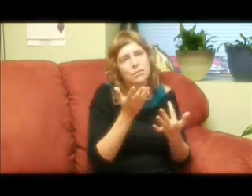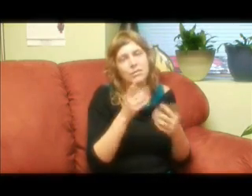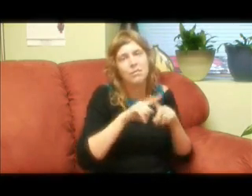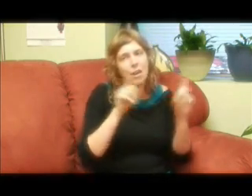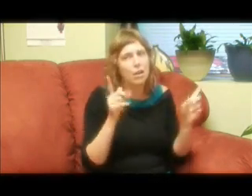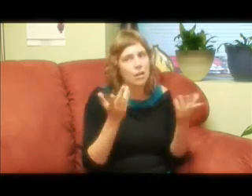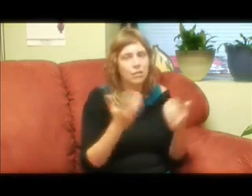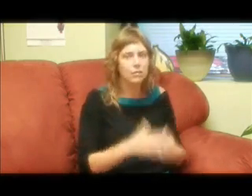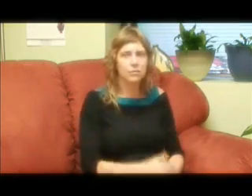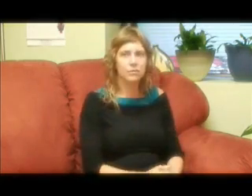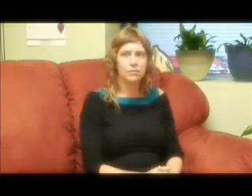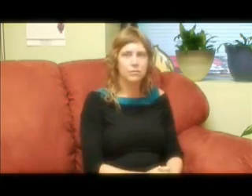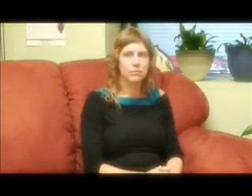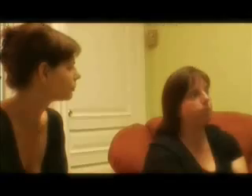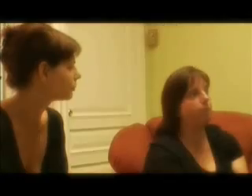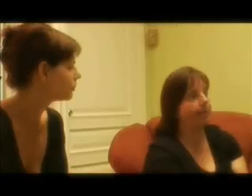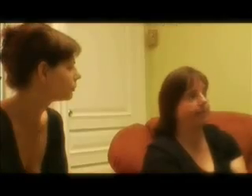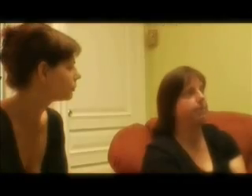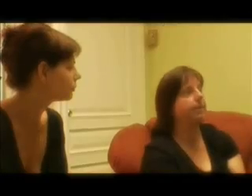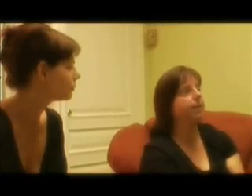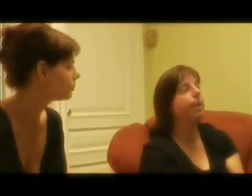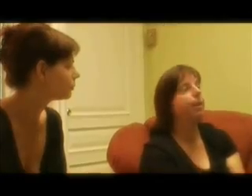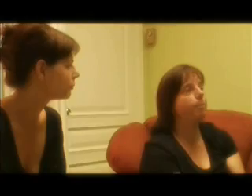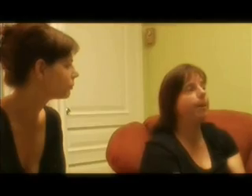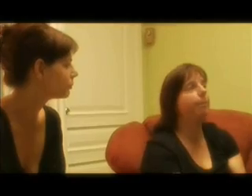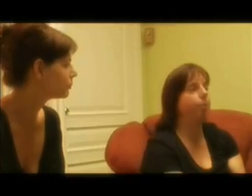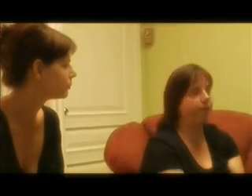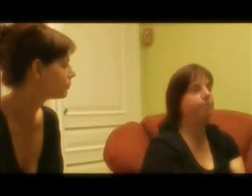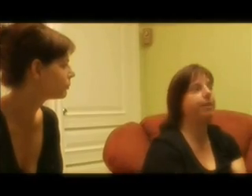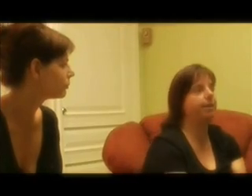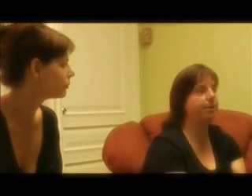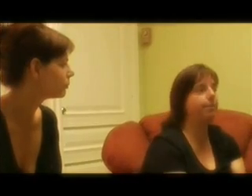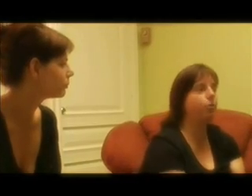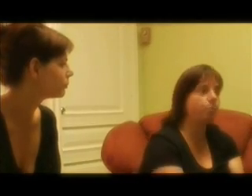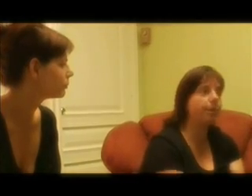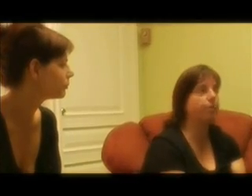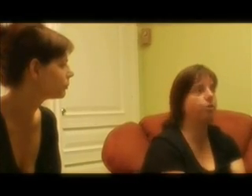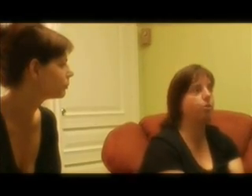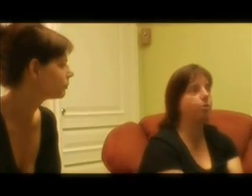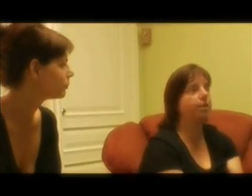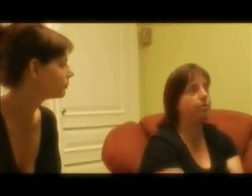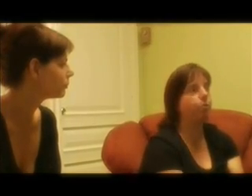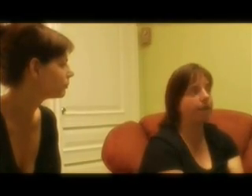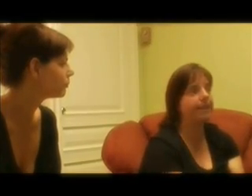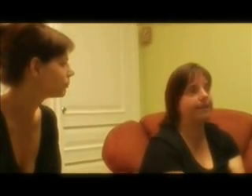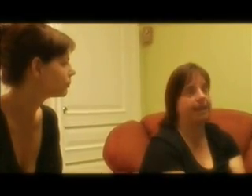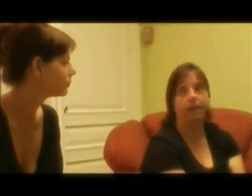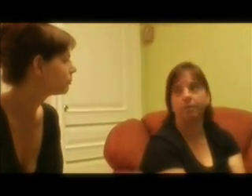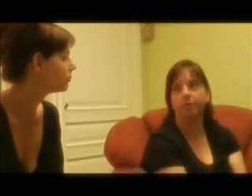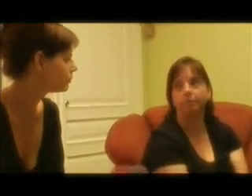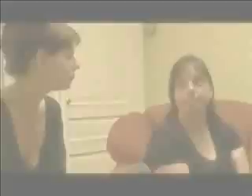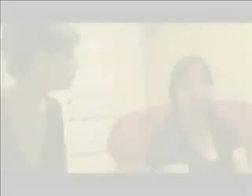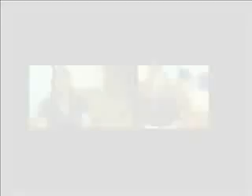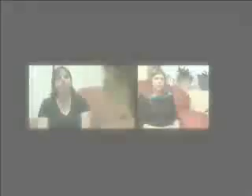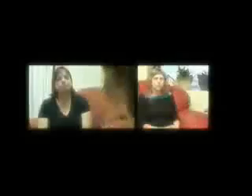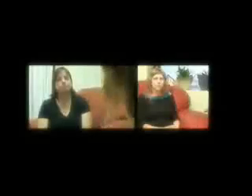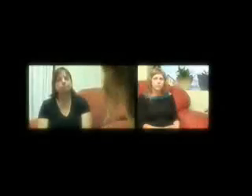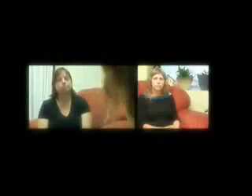subtilités du langage peuvent être parfois imperceptibles, mais peuvent être perceptibles à une personne sourde qui, pour elle, c'est sa langue. Suzy,